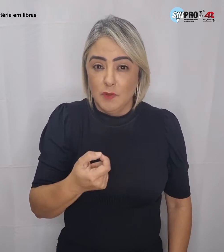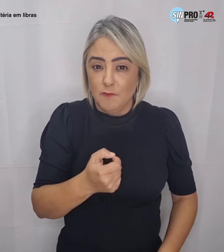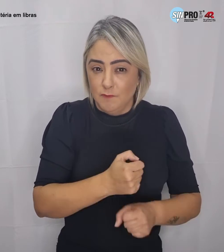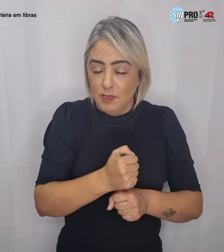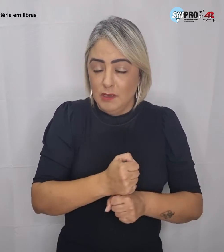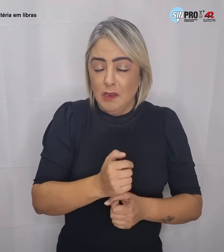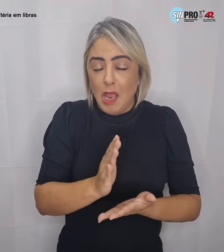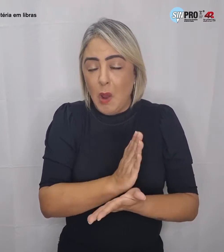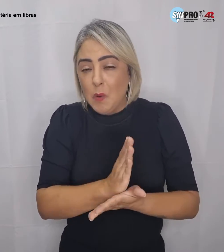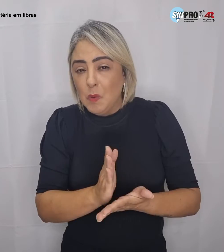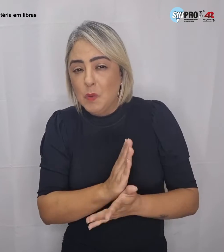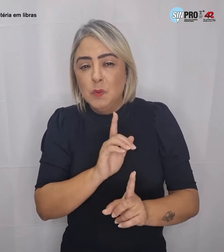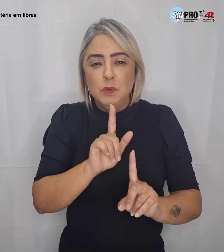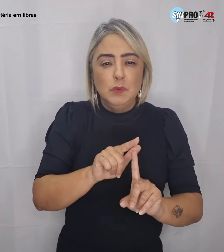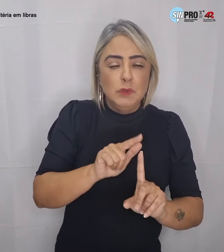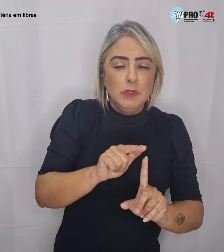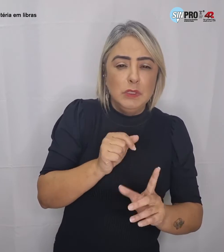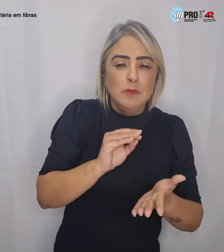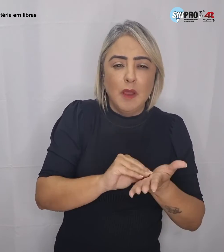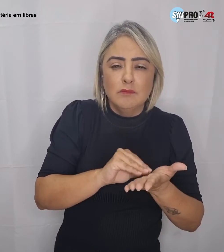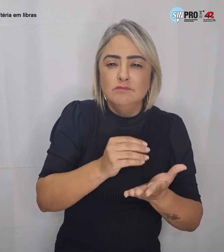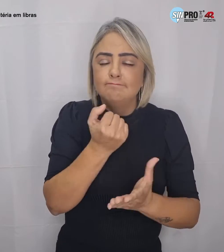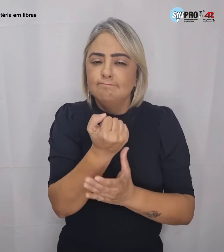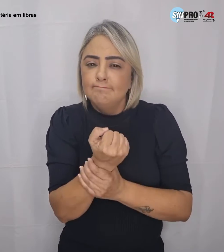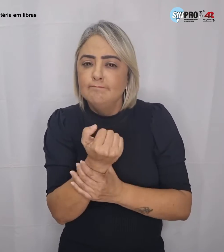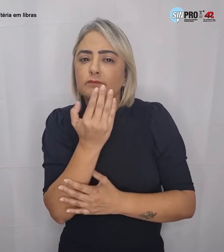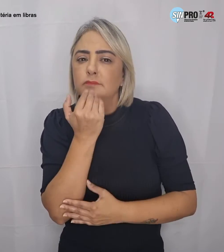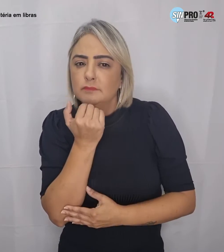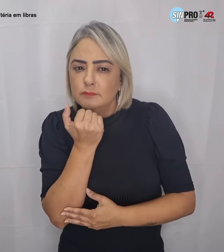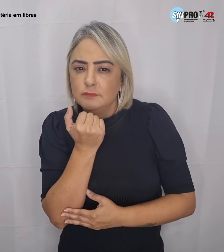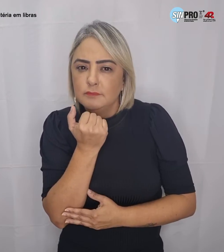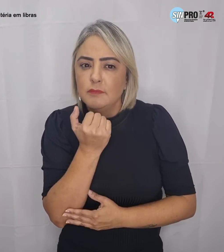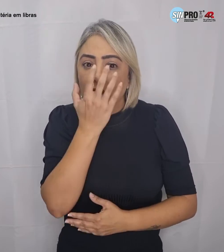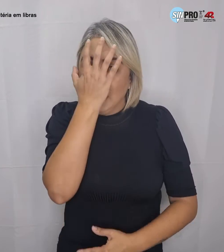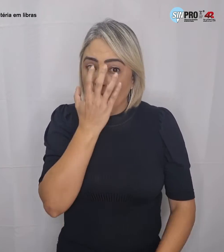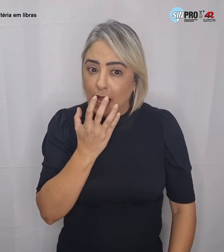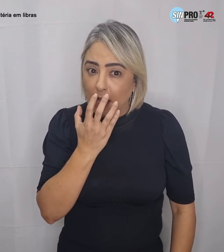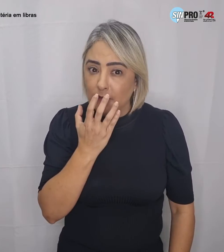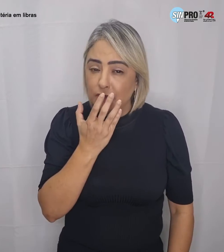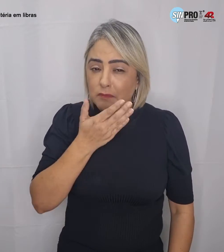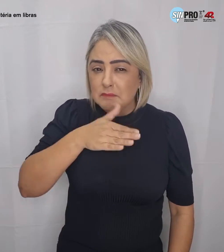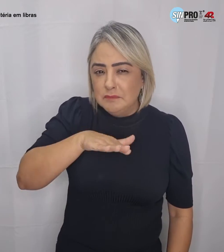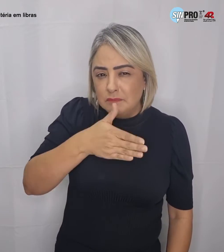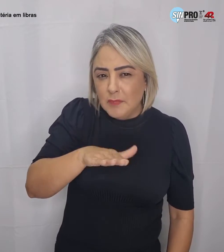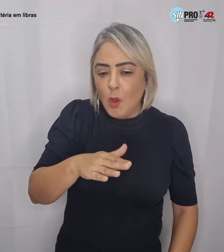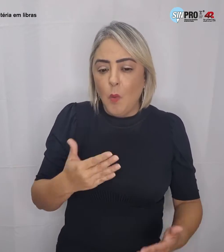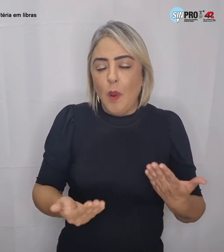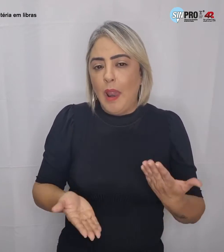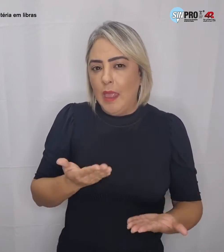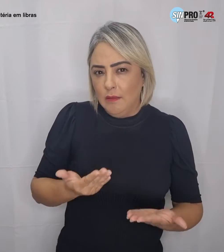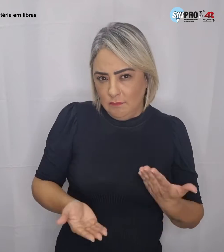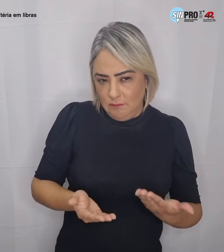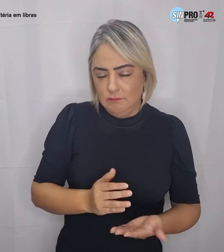2020, de algum tipo de insegurança alimentar, grave, moderada ou leve.